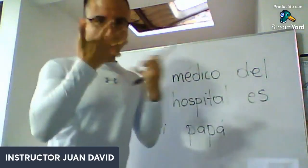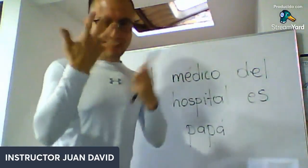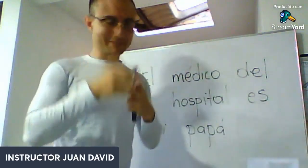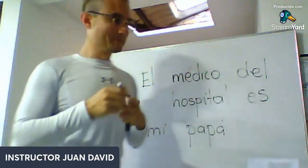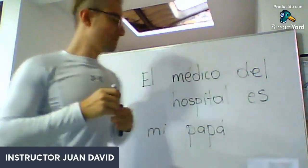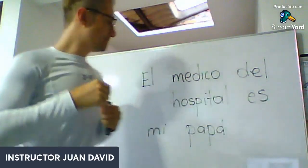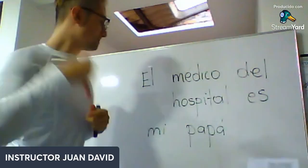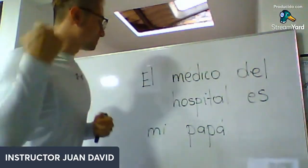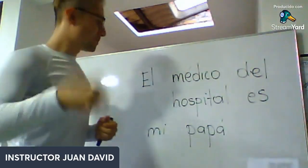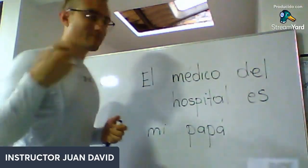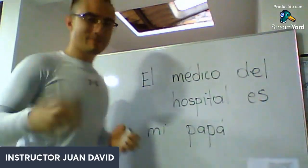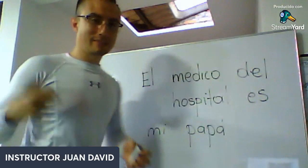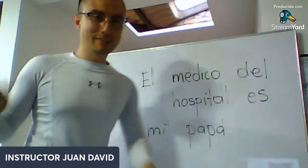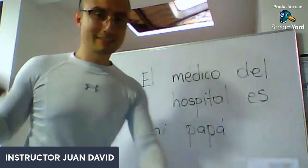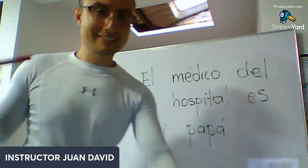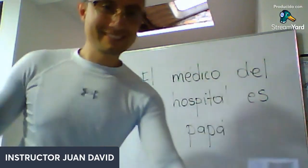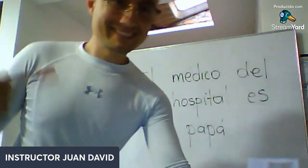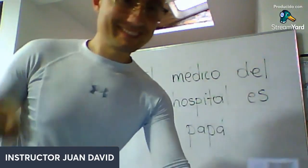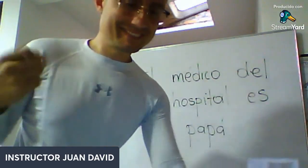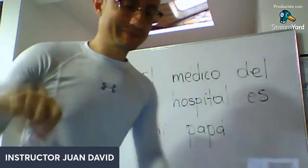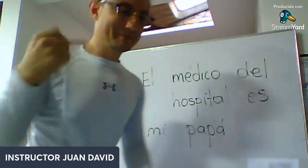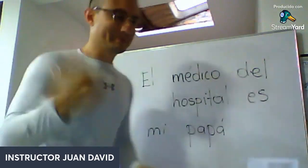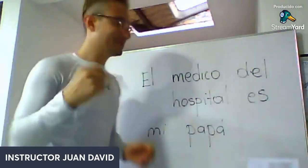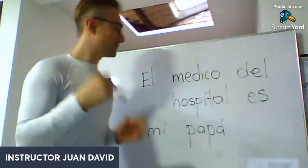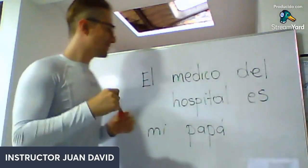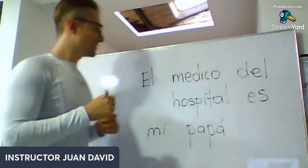aquí está tampoco confuso